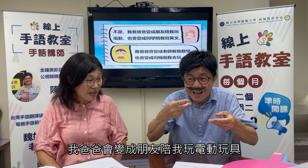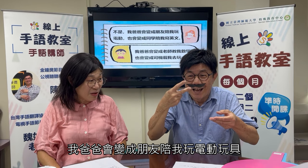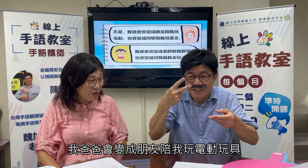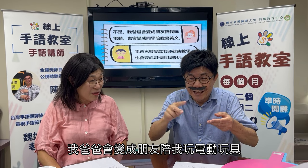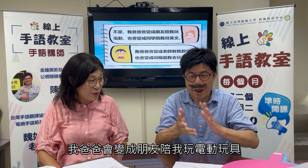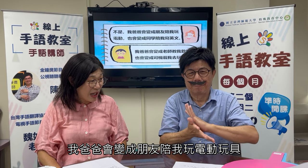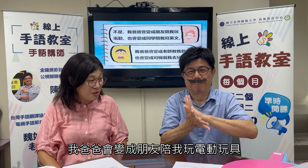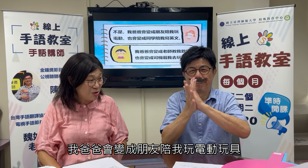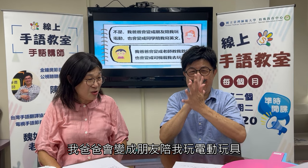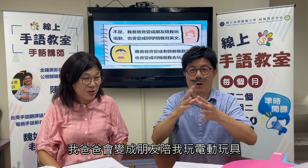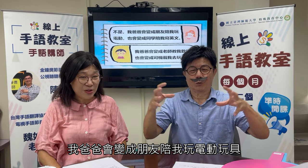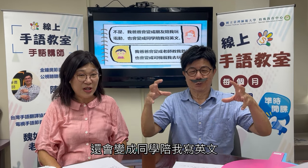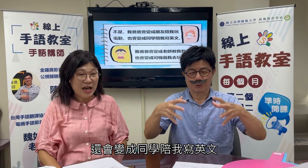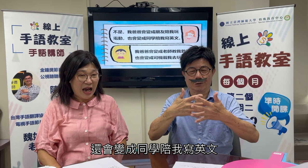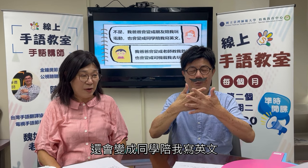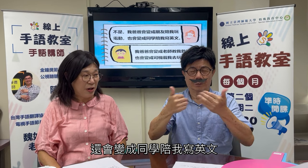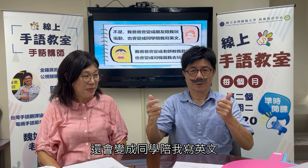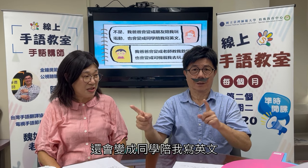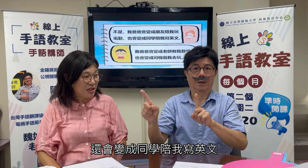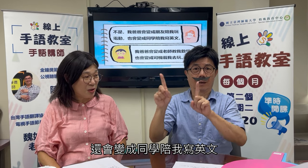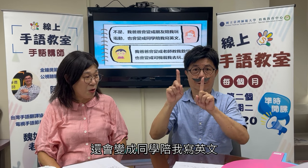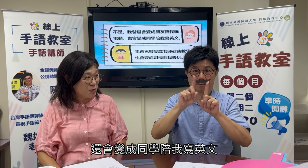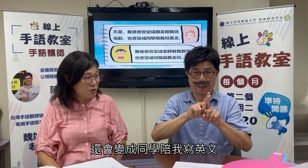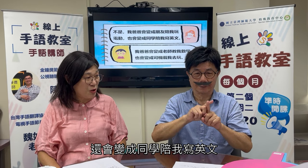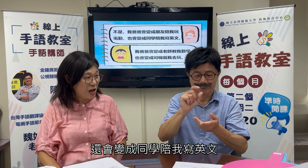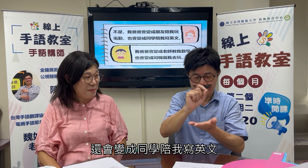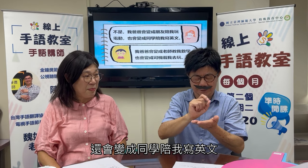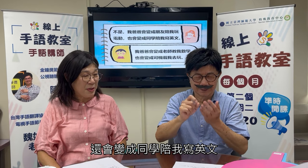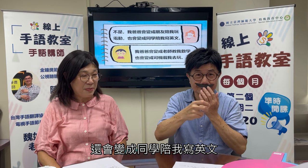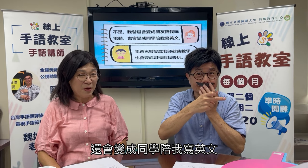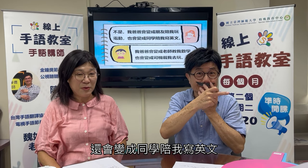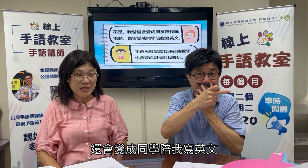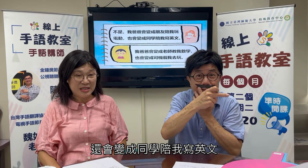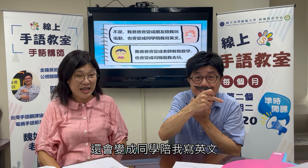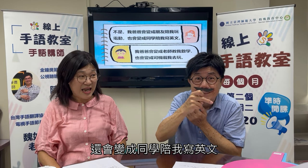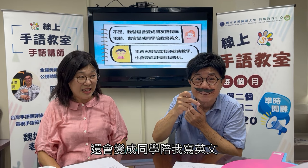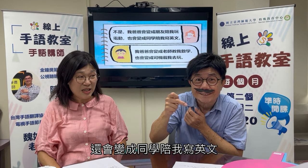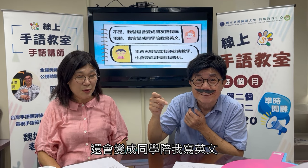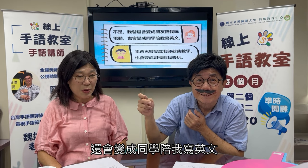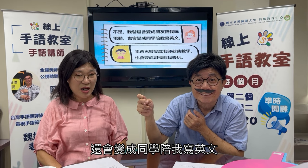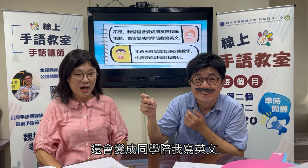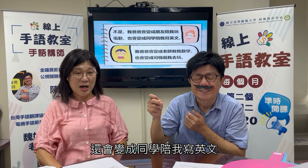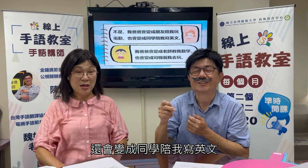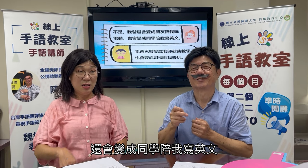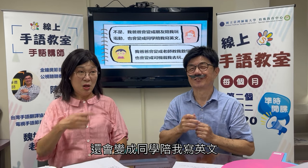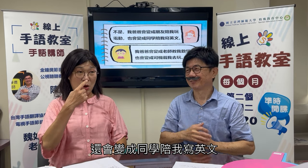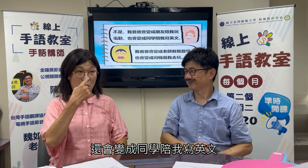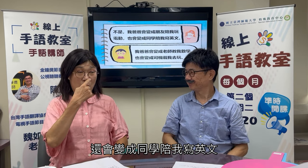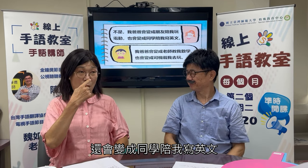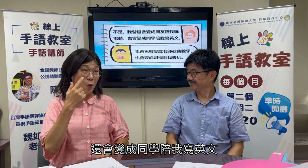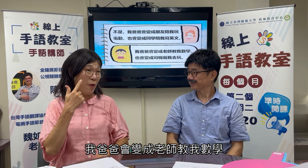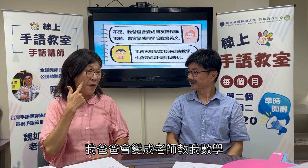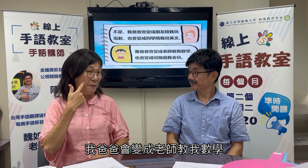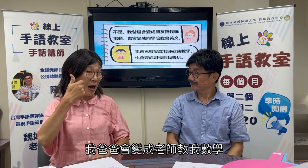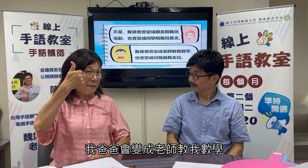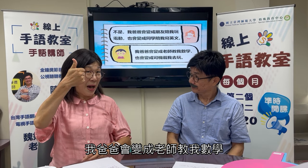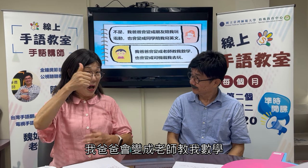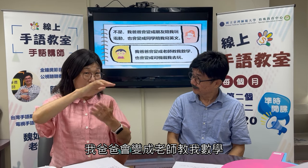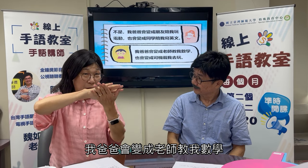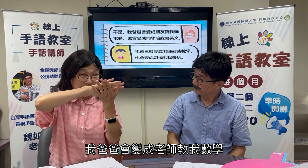动玩具，还会变成同学陪我写英文。我爸爸会